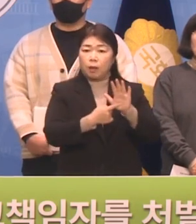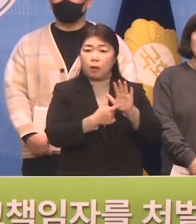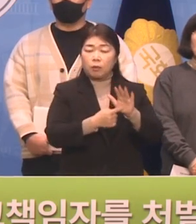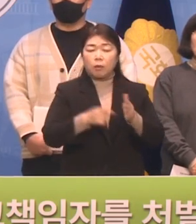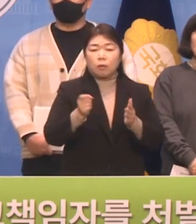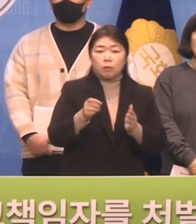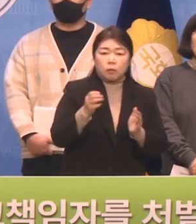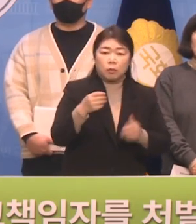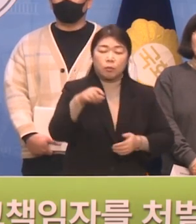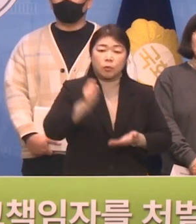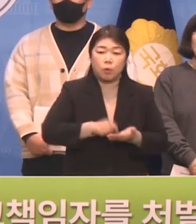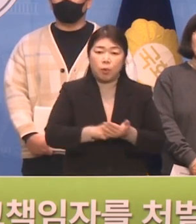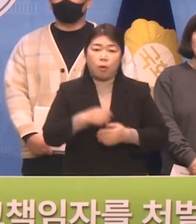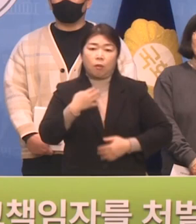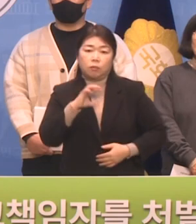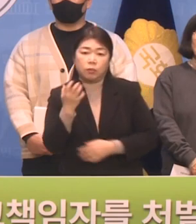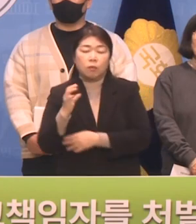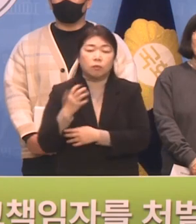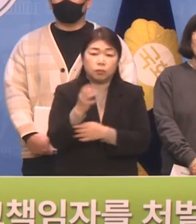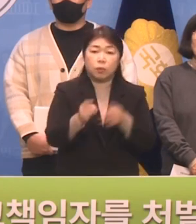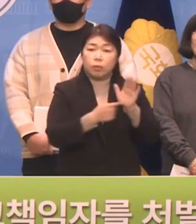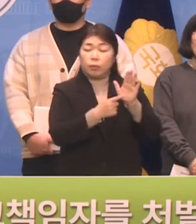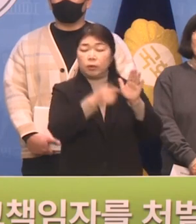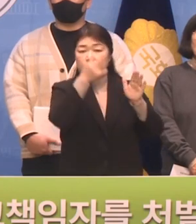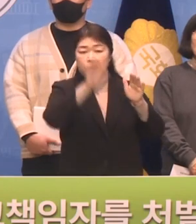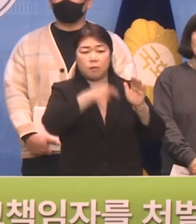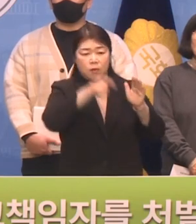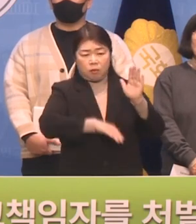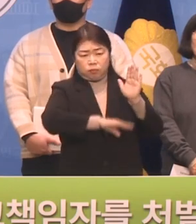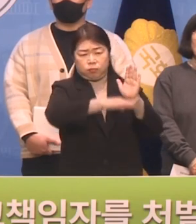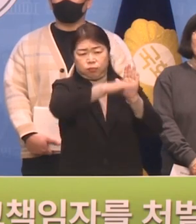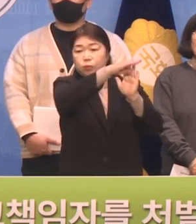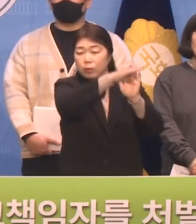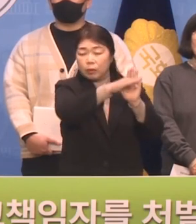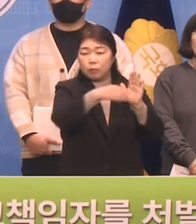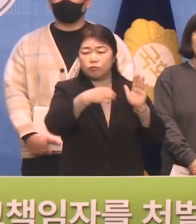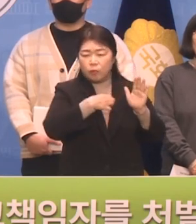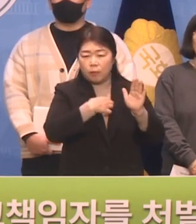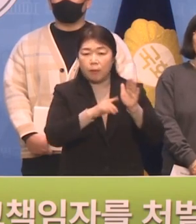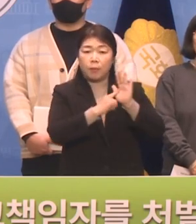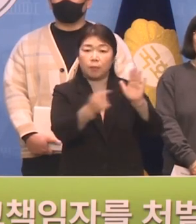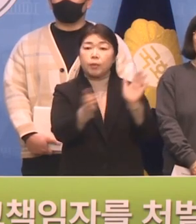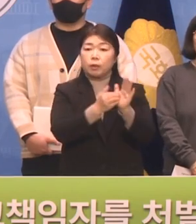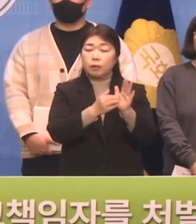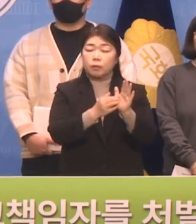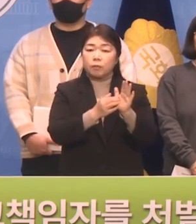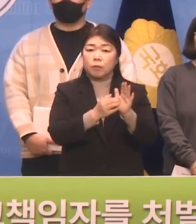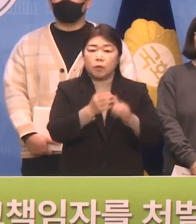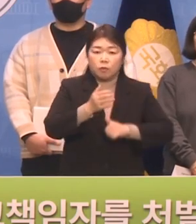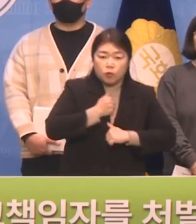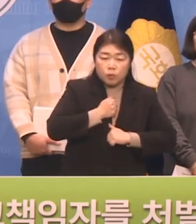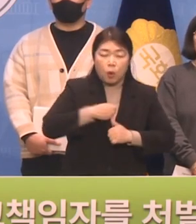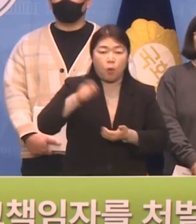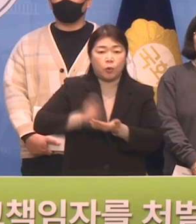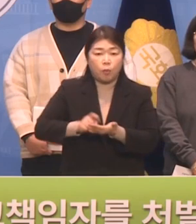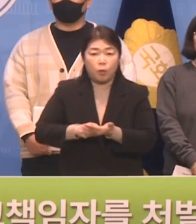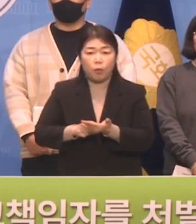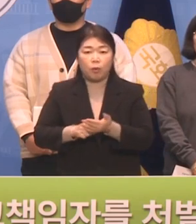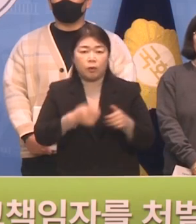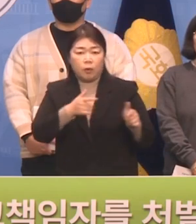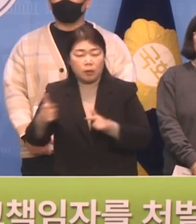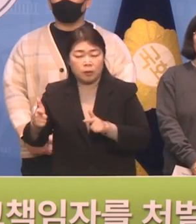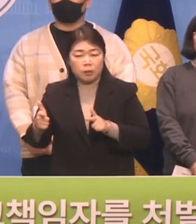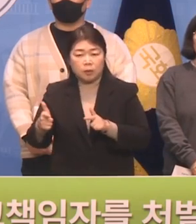후인 6시 34분에는 계획홍수의 도달경보를 발령하였습니다. 홍수주의보와 홍수경보는 여러